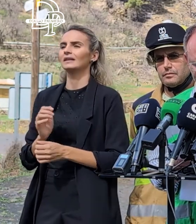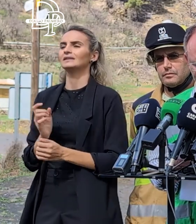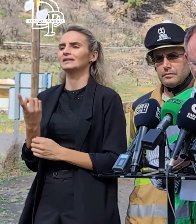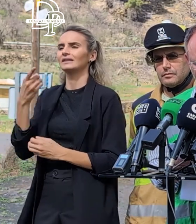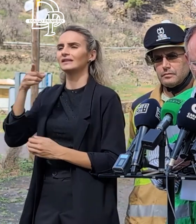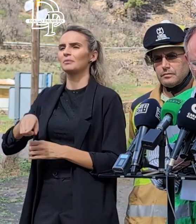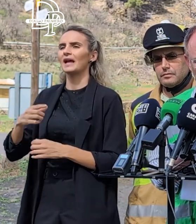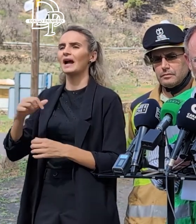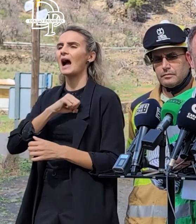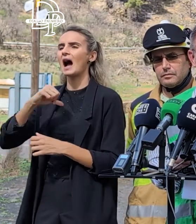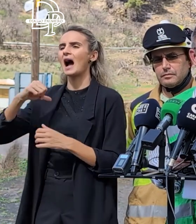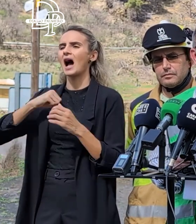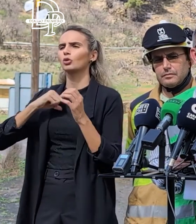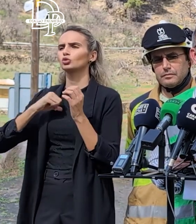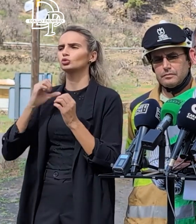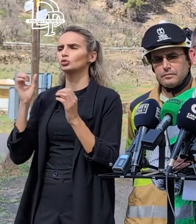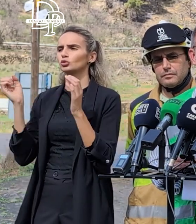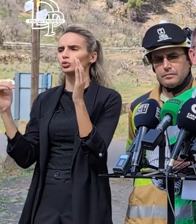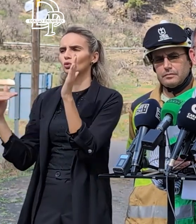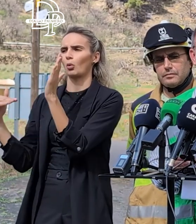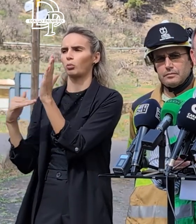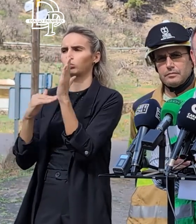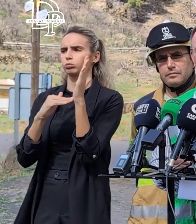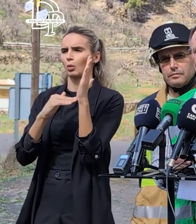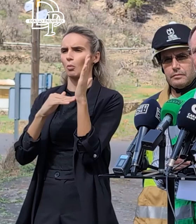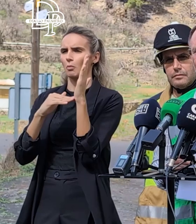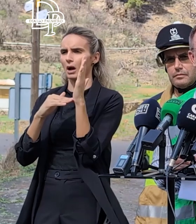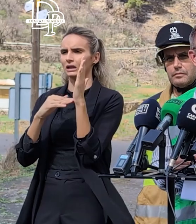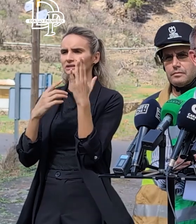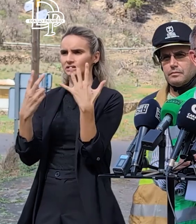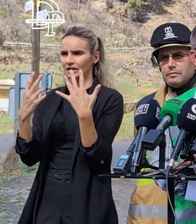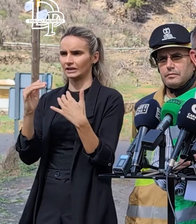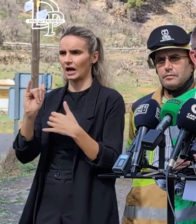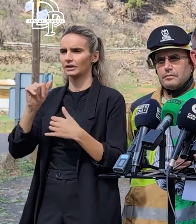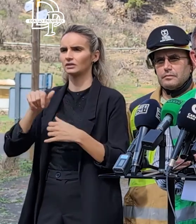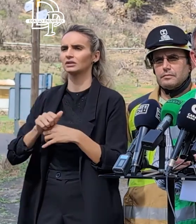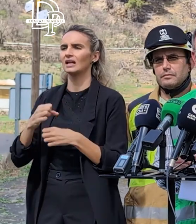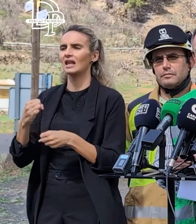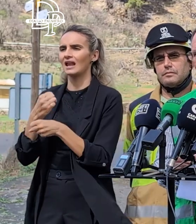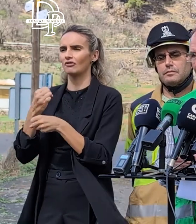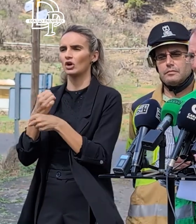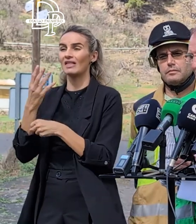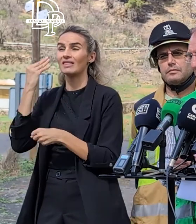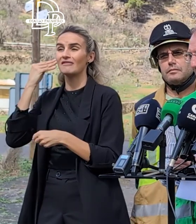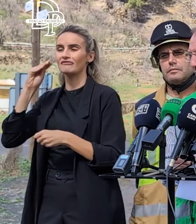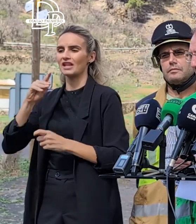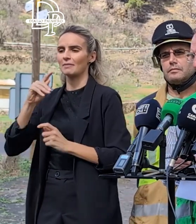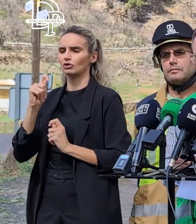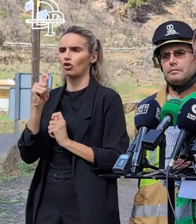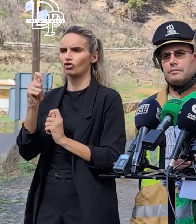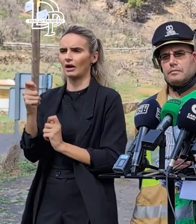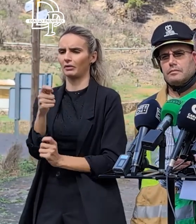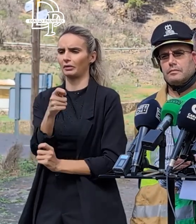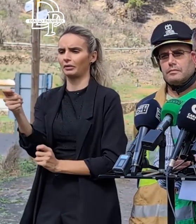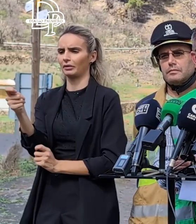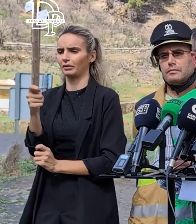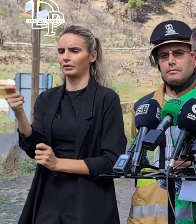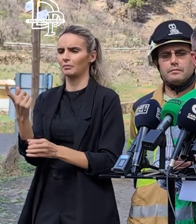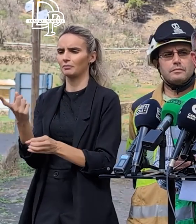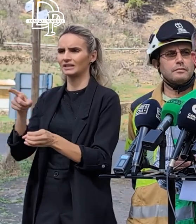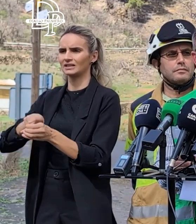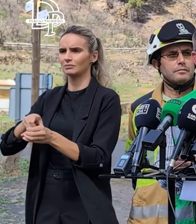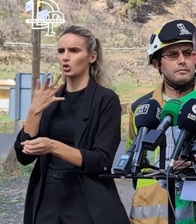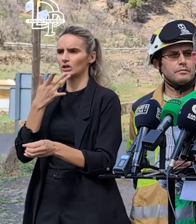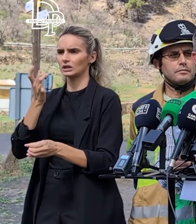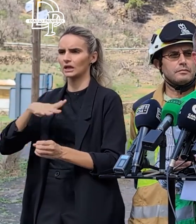autobombas. En las labores de enfriamiento por la mañana participó primero